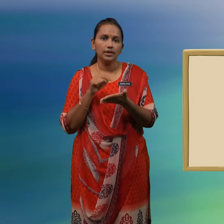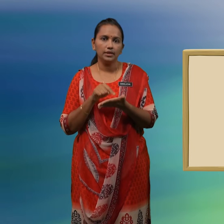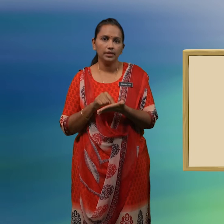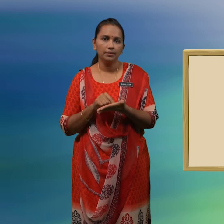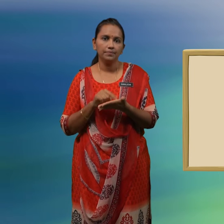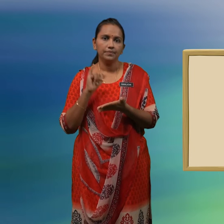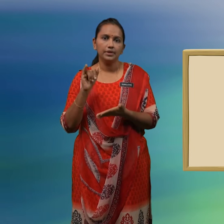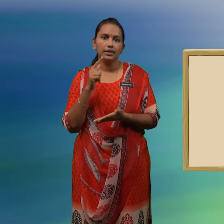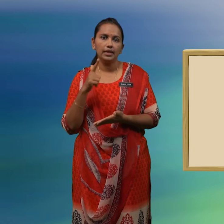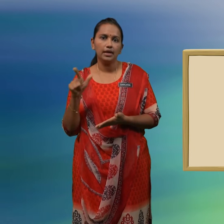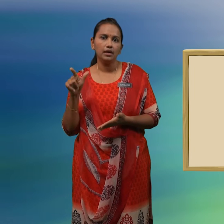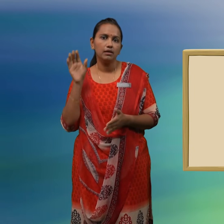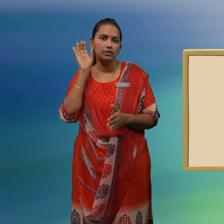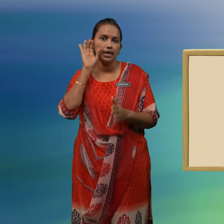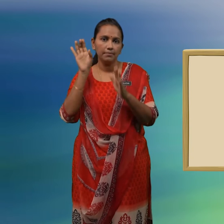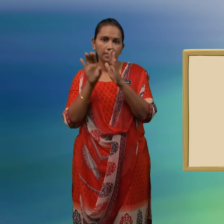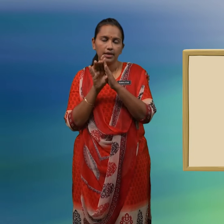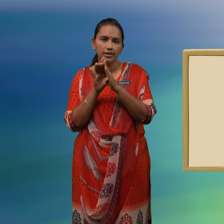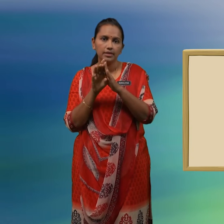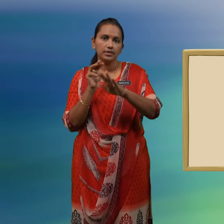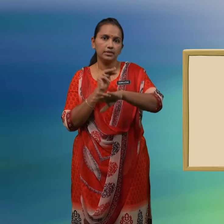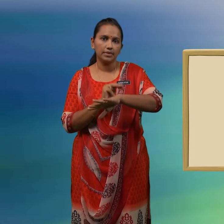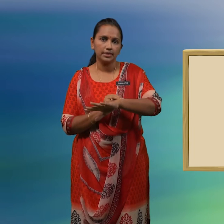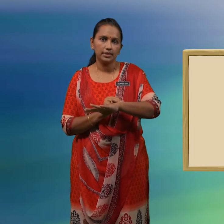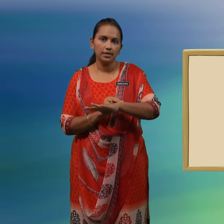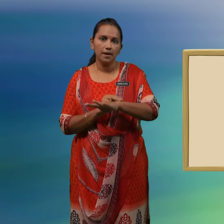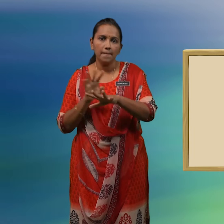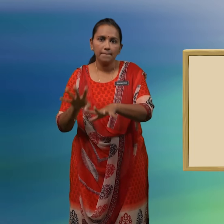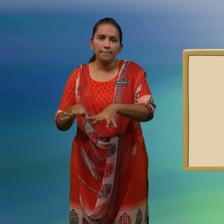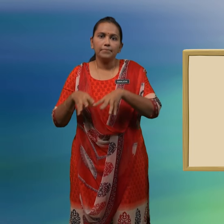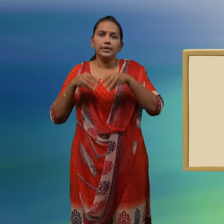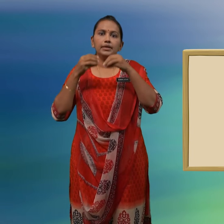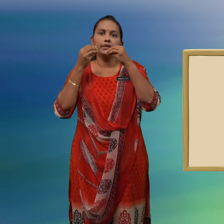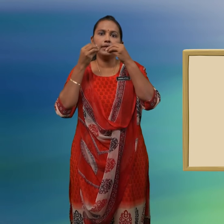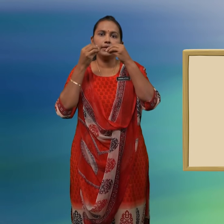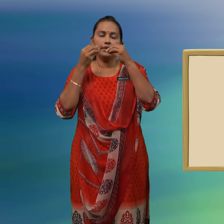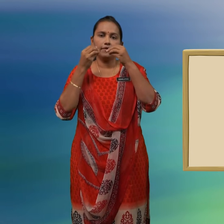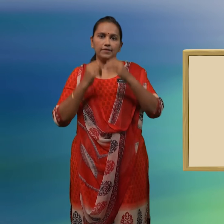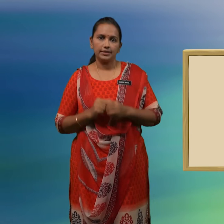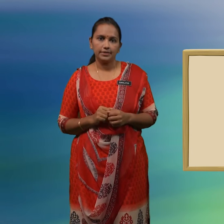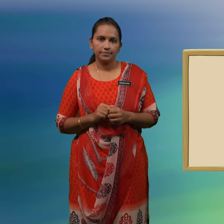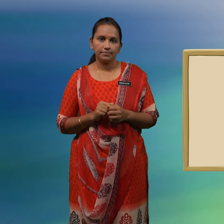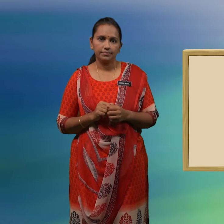Ini ialah gambar semasa menarik nafas.